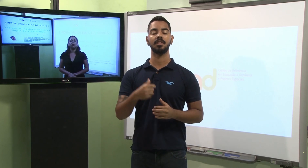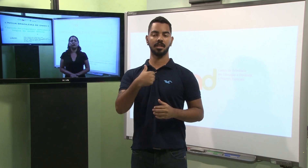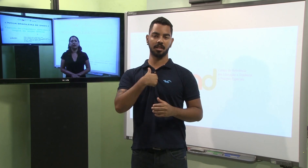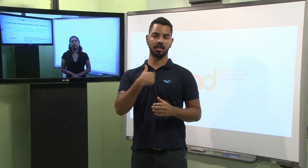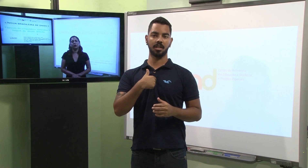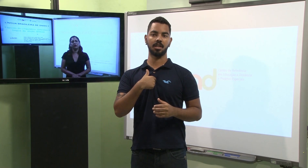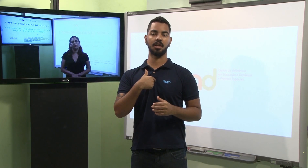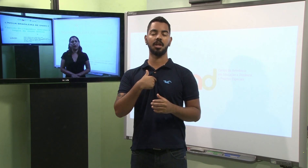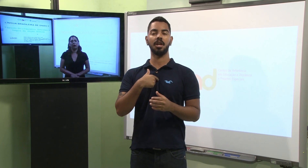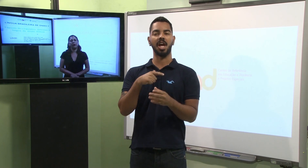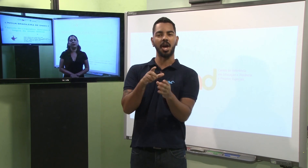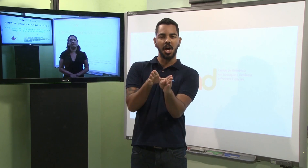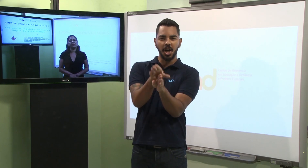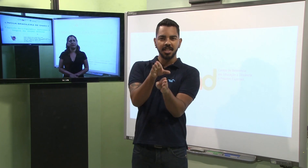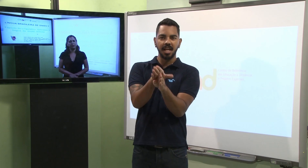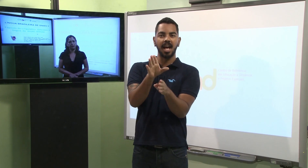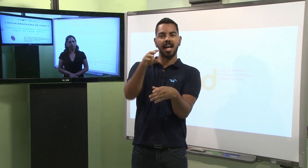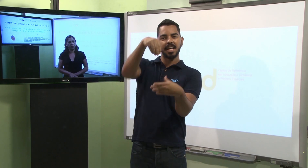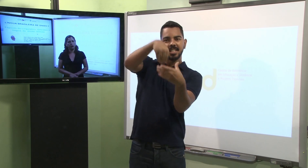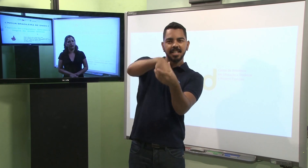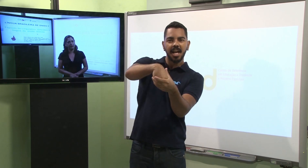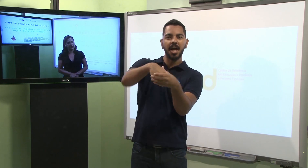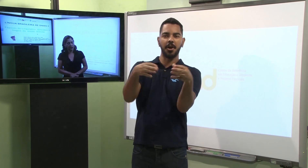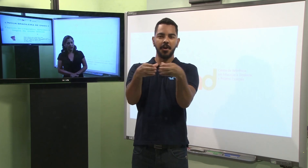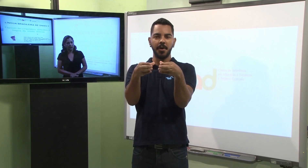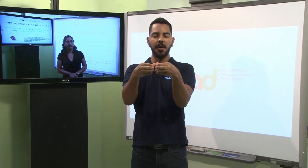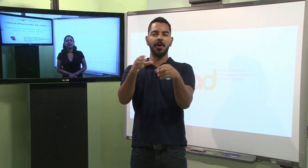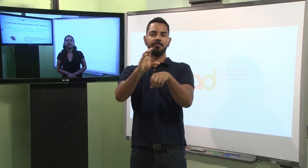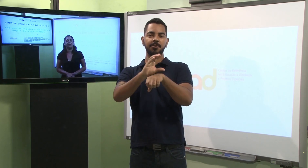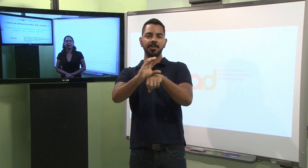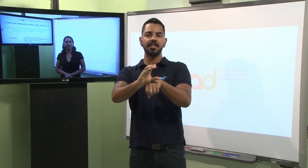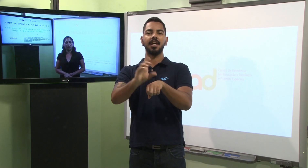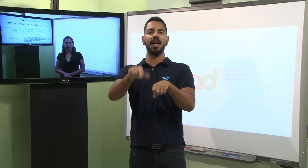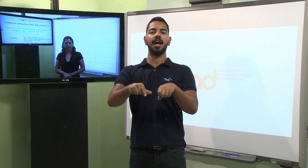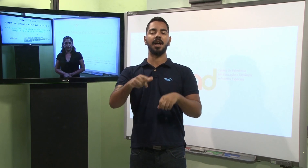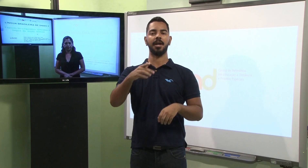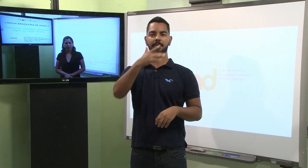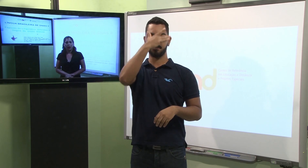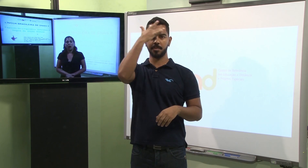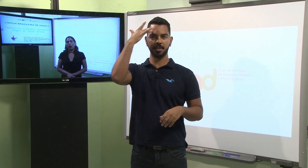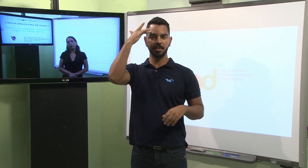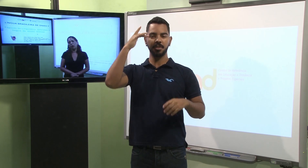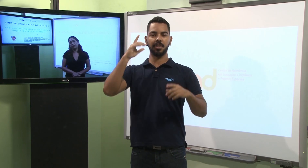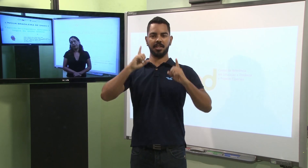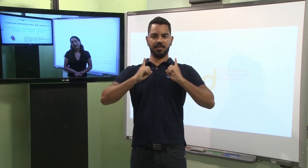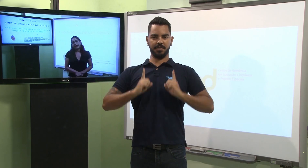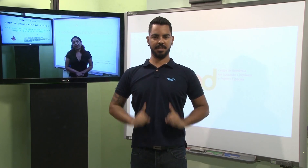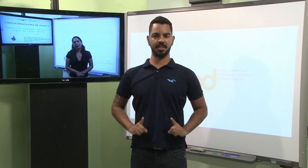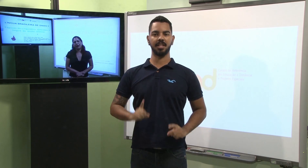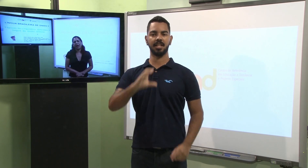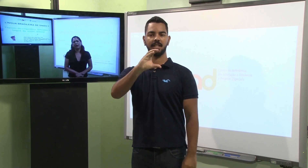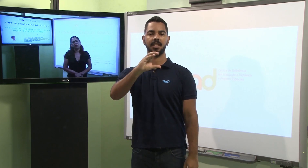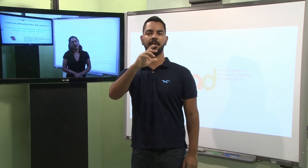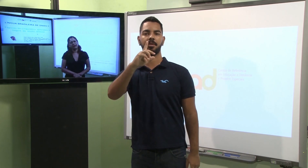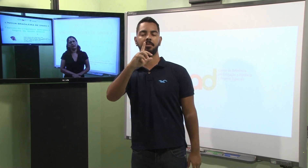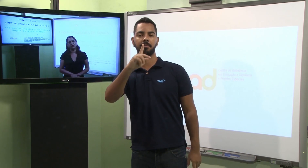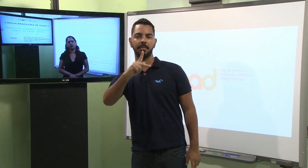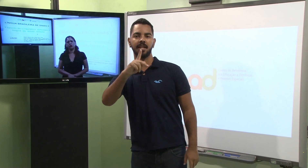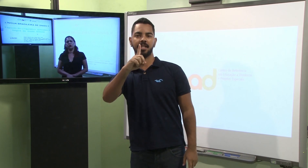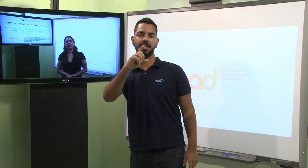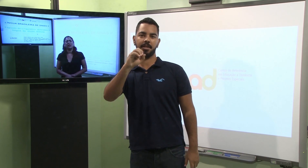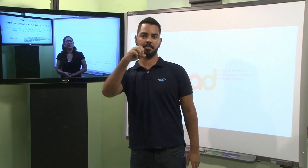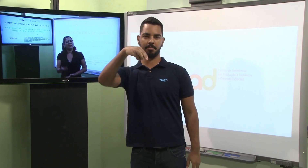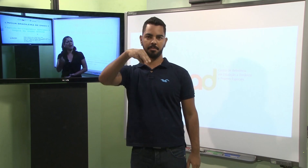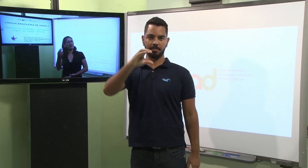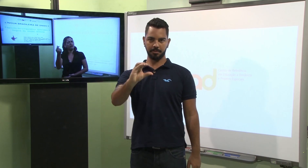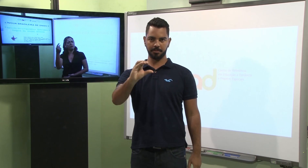conselheira no Conselho Municipal em Defesa da Pessoa com Deficiência, CPDMOC. Bom, trabalho na área da educação